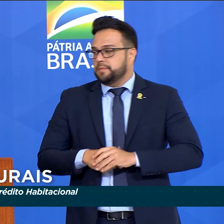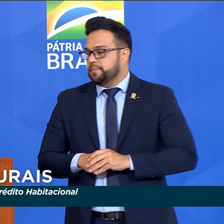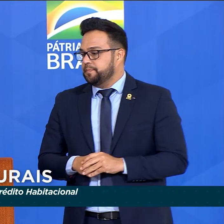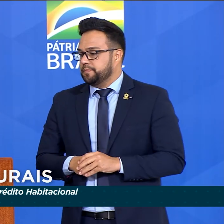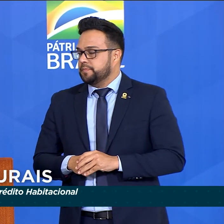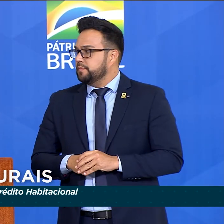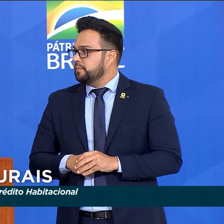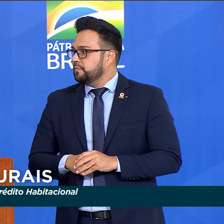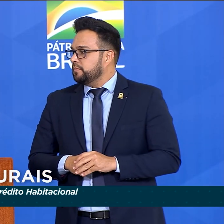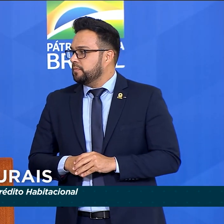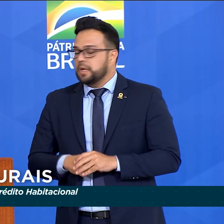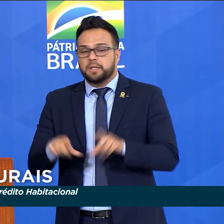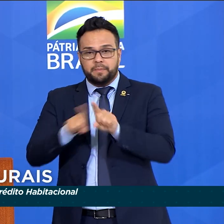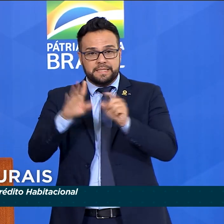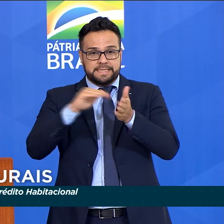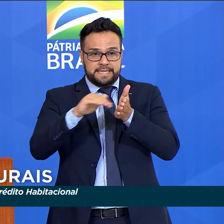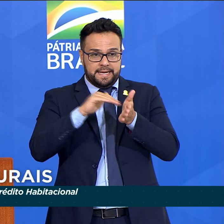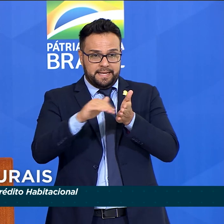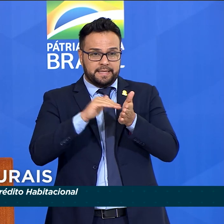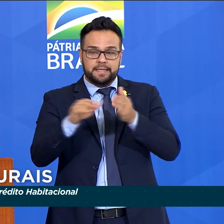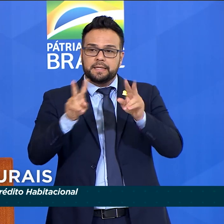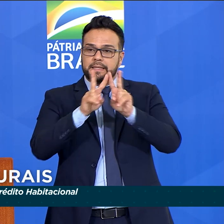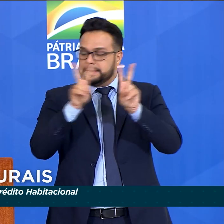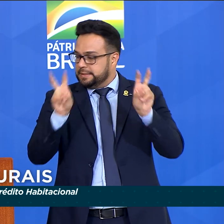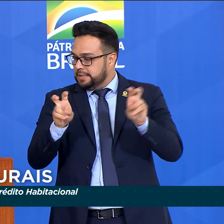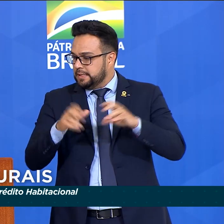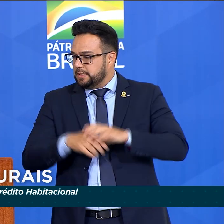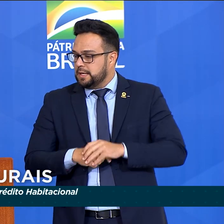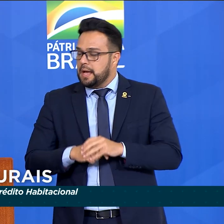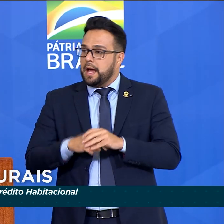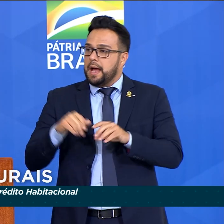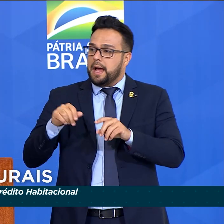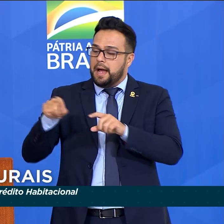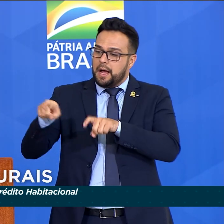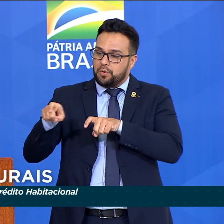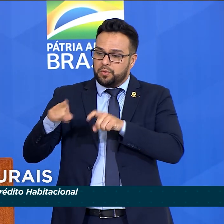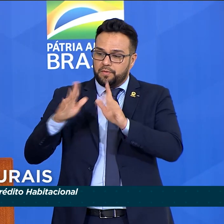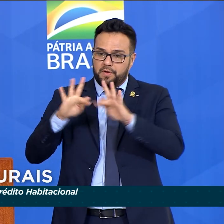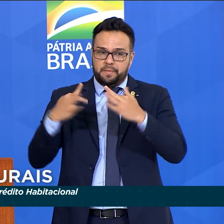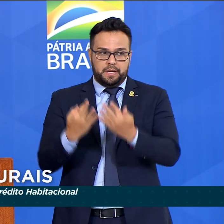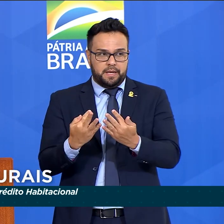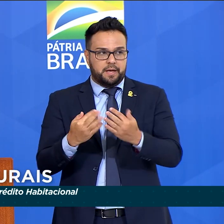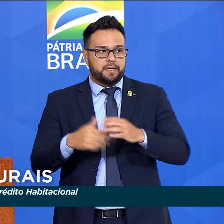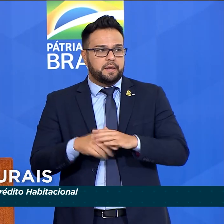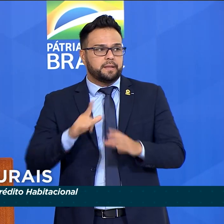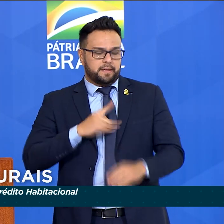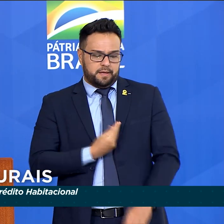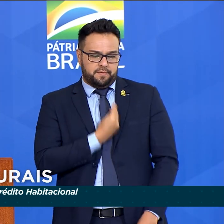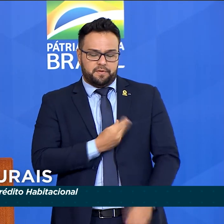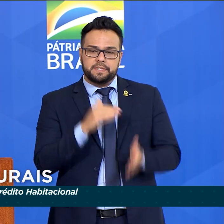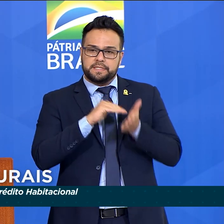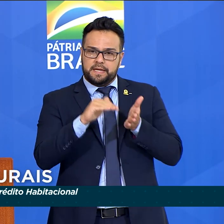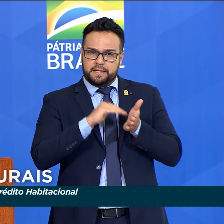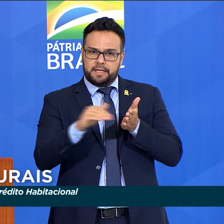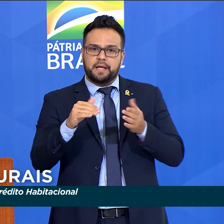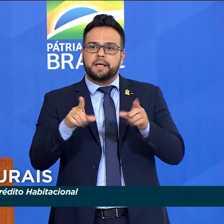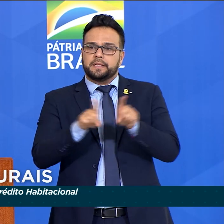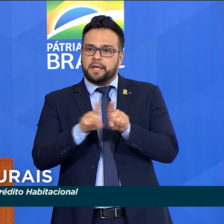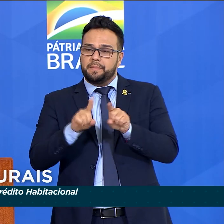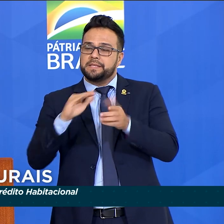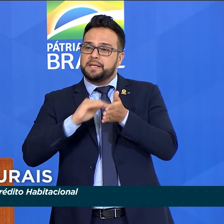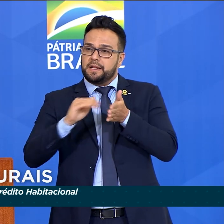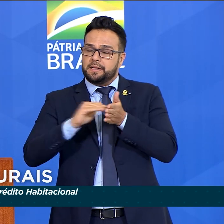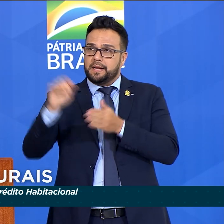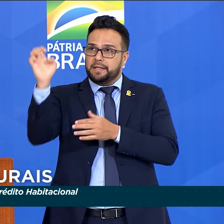presidente Ademar, com a Secretaria de Assuntos Fundiários de Agricultura Familiar, o secretário Fernando Schwan, que está aqui, através da Secretaria